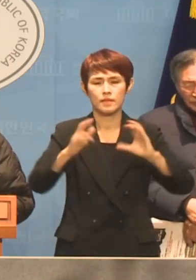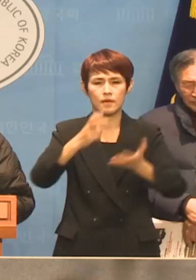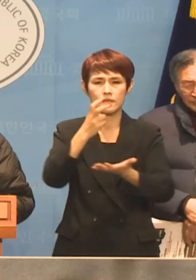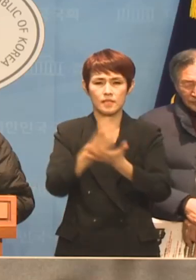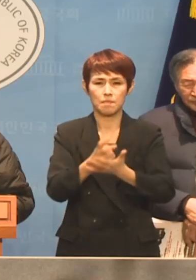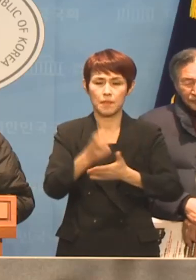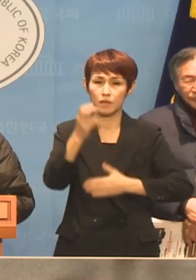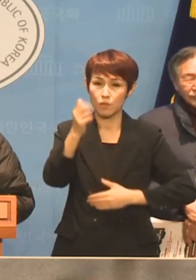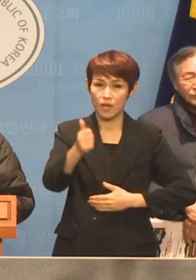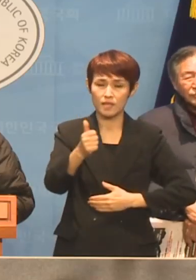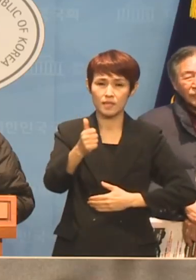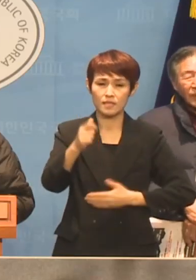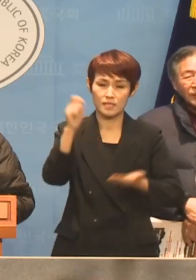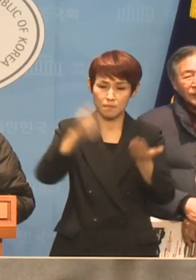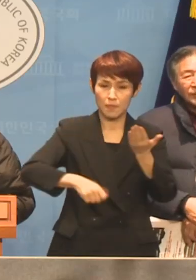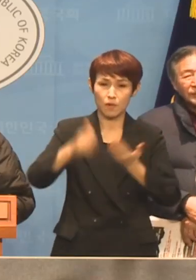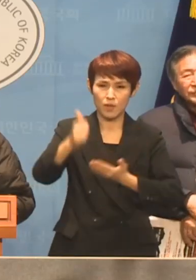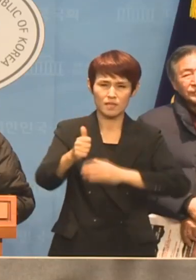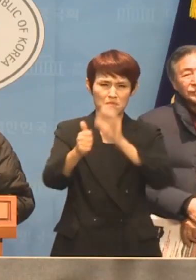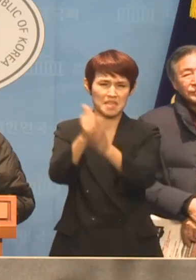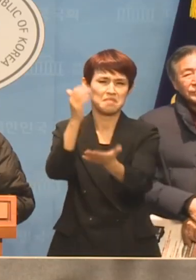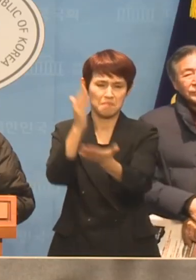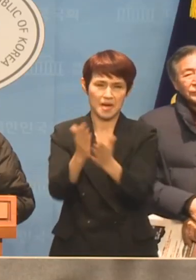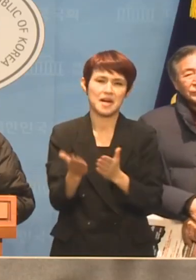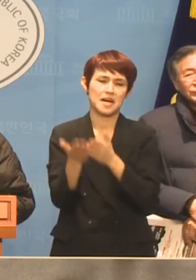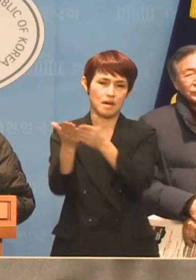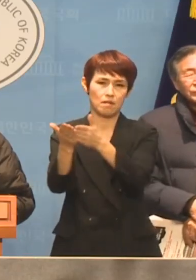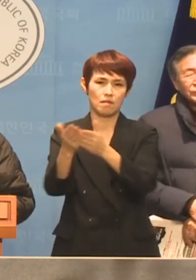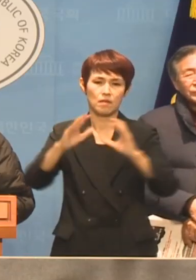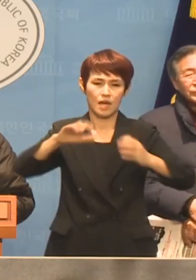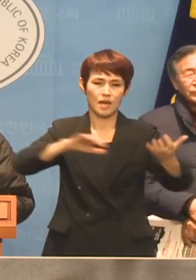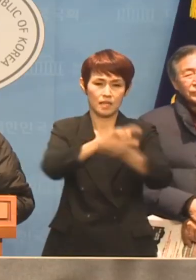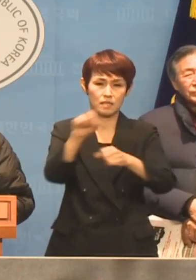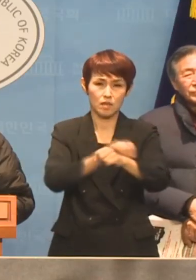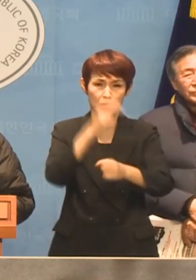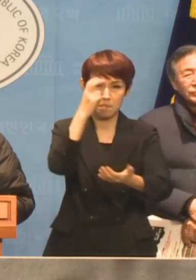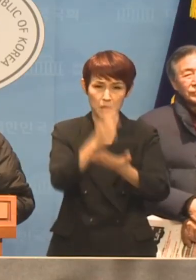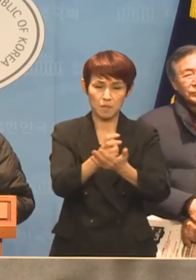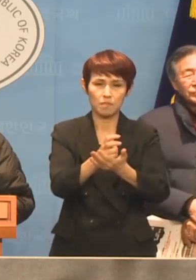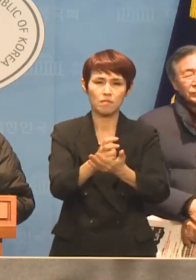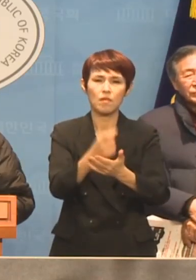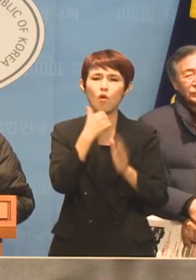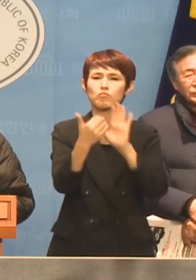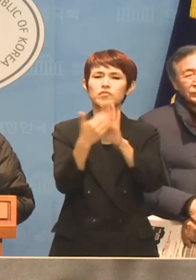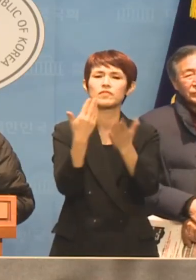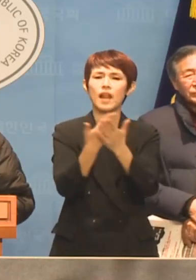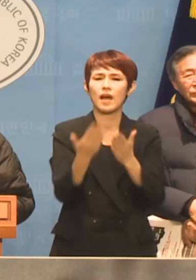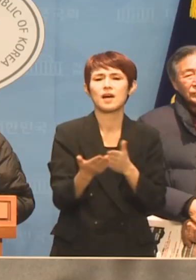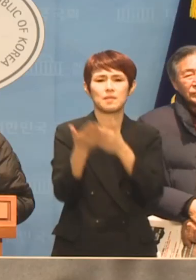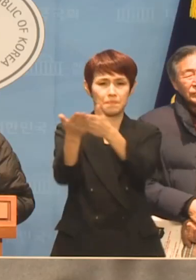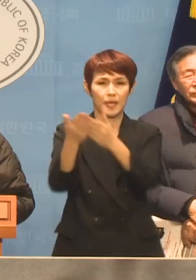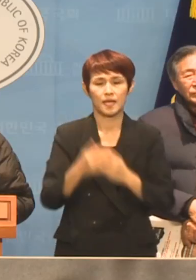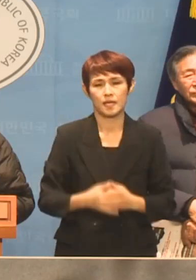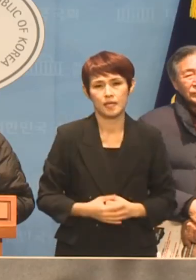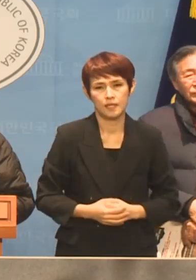헌법재판관을 임명하지 말 것과 내란 특검법 거부권 행사를 종용했다.